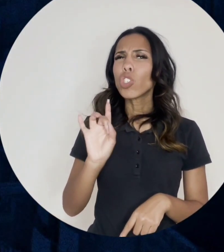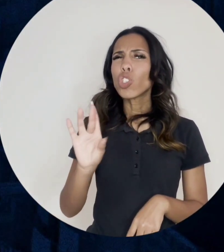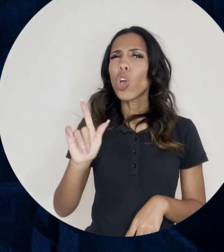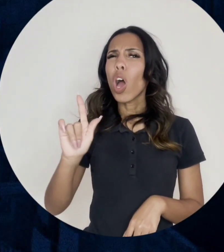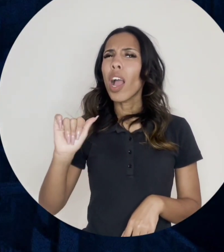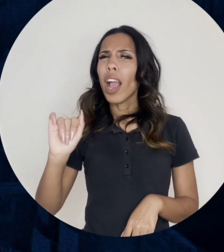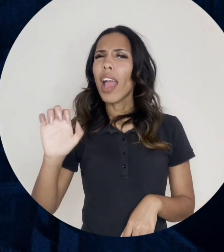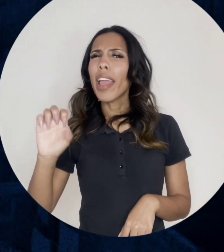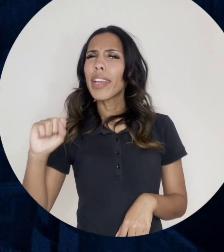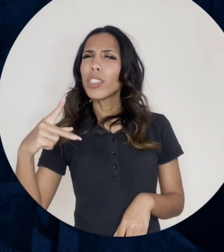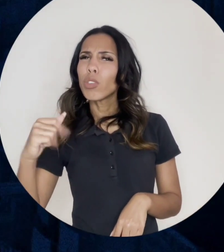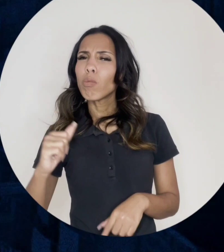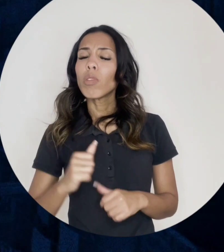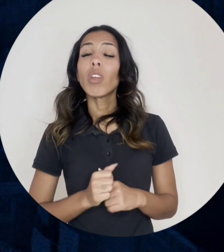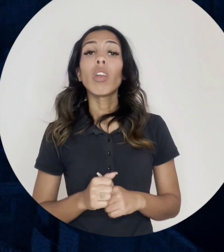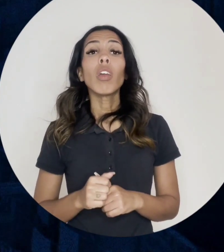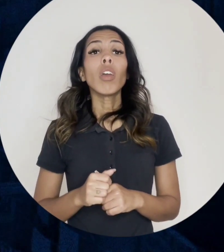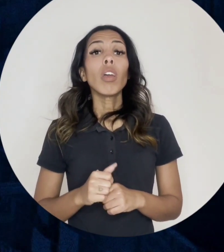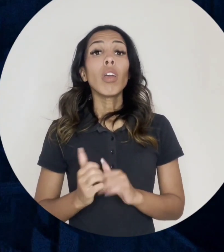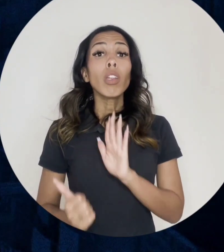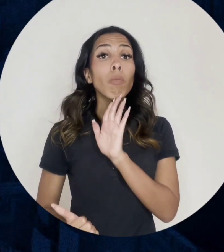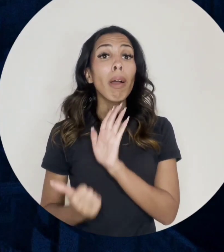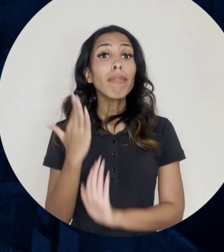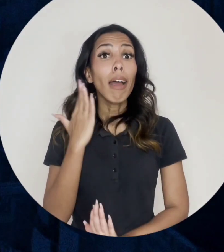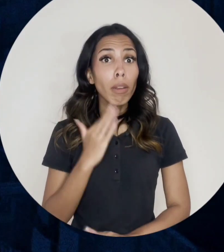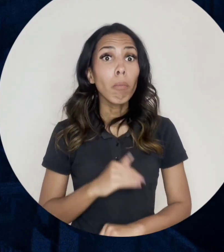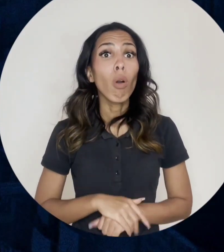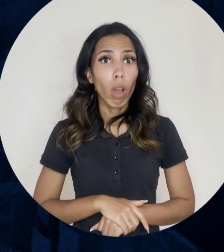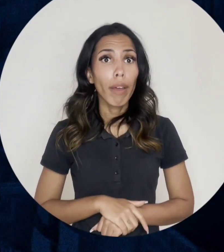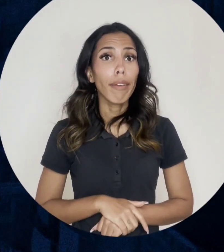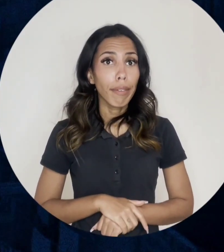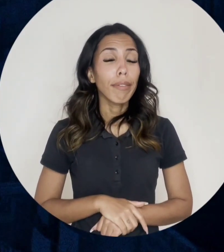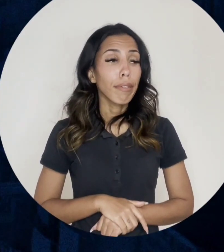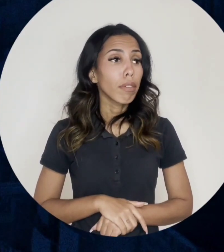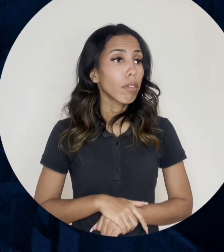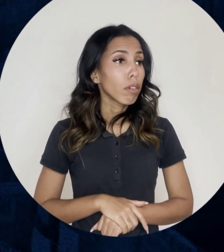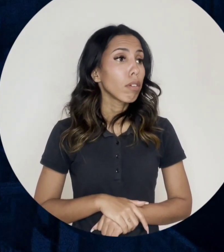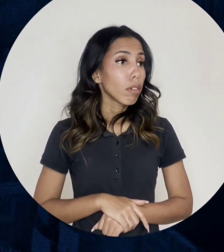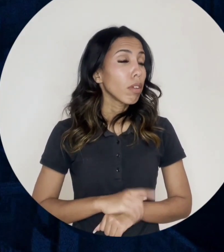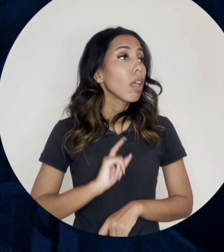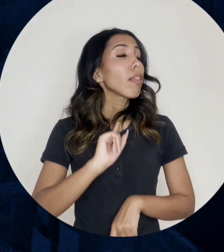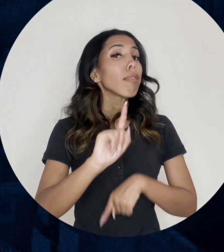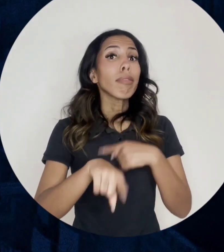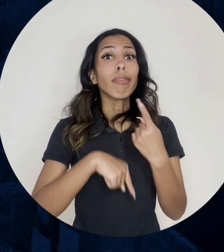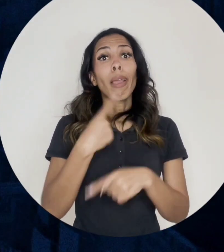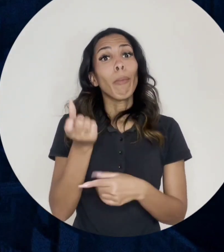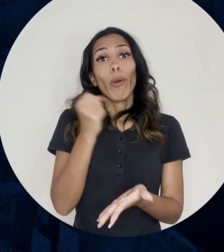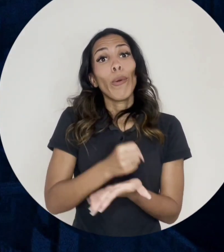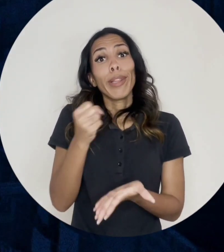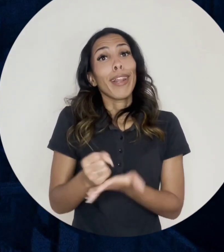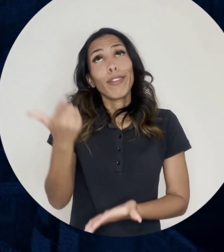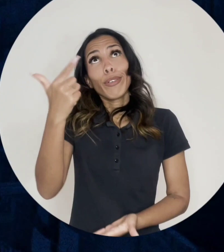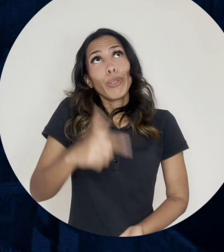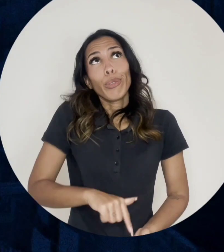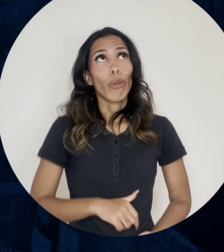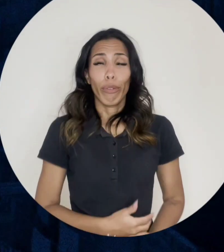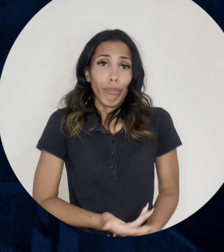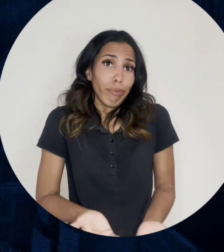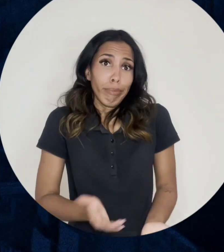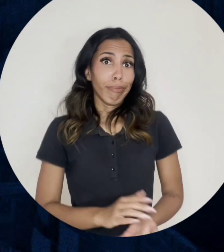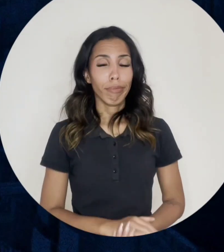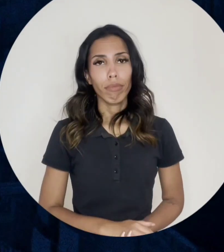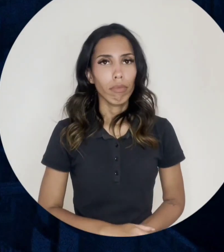me engano. Não, eles me mandaram embora. Né? Então, aí depois tiveram que me recontratar. Só para